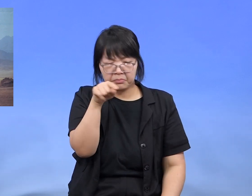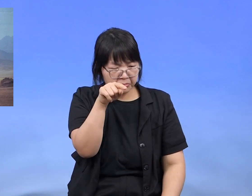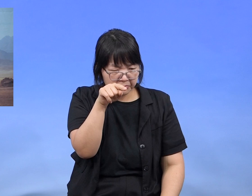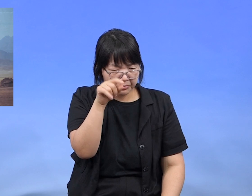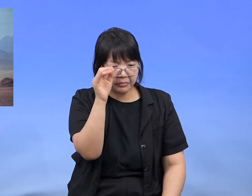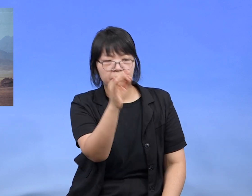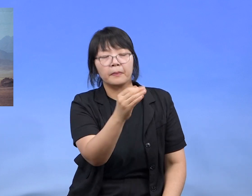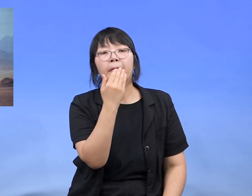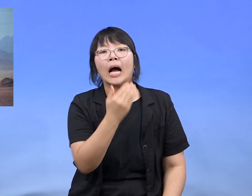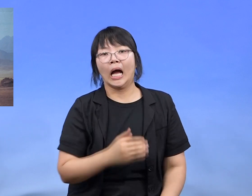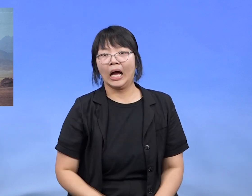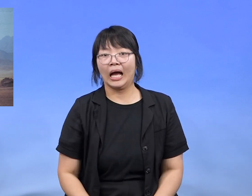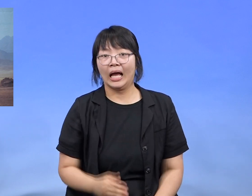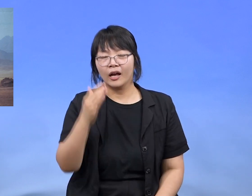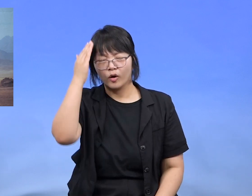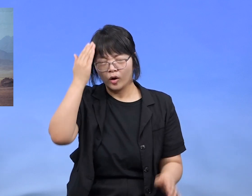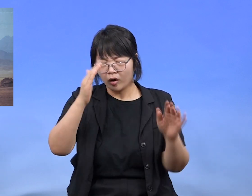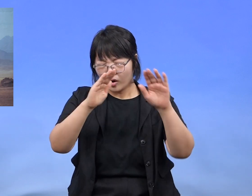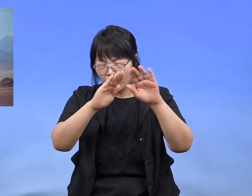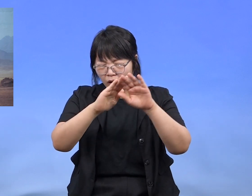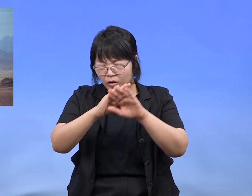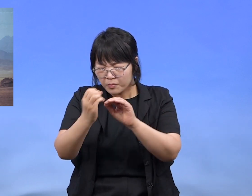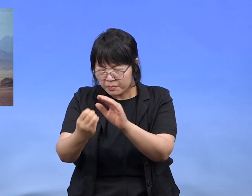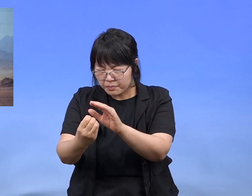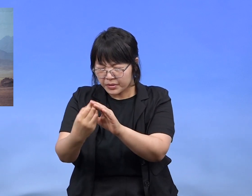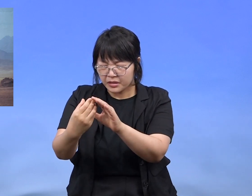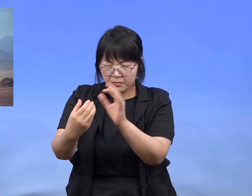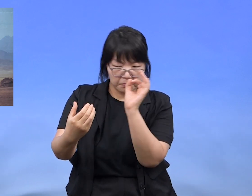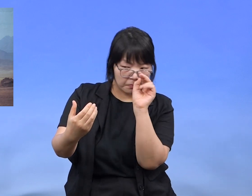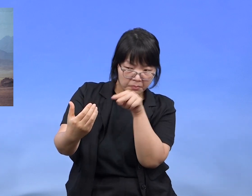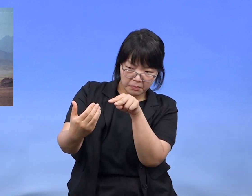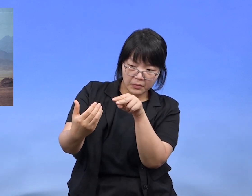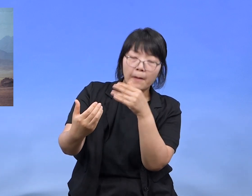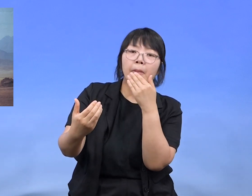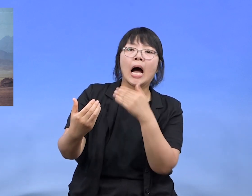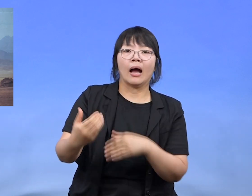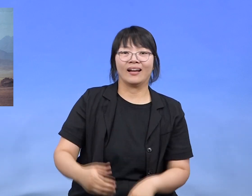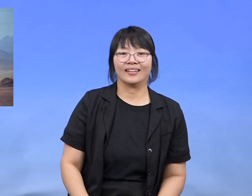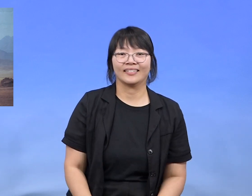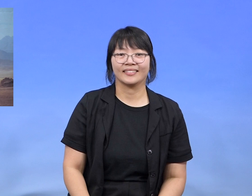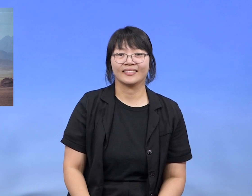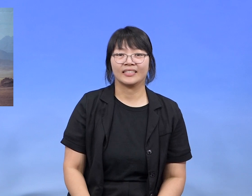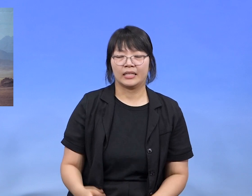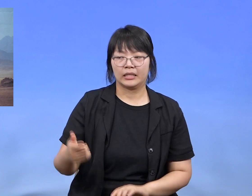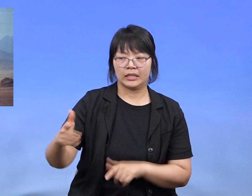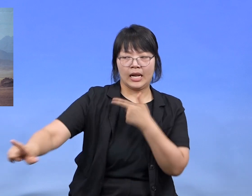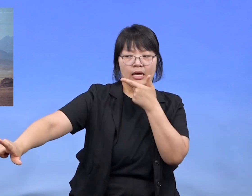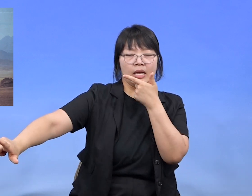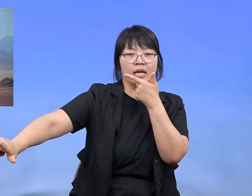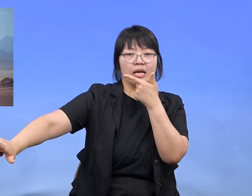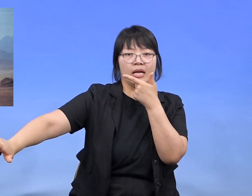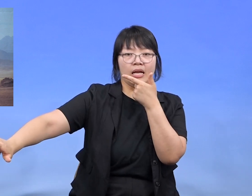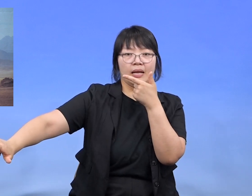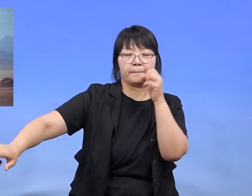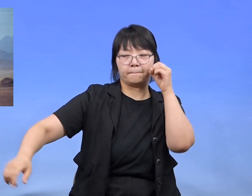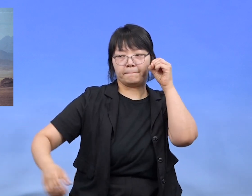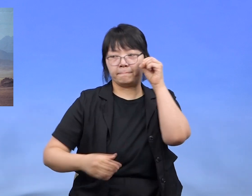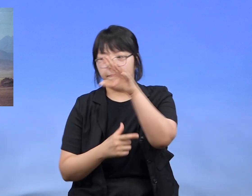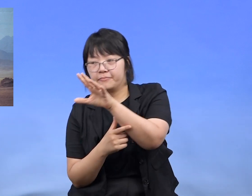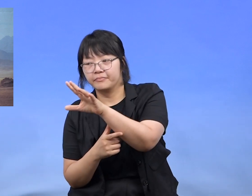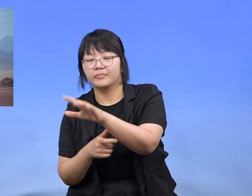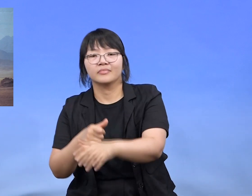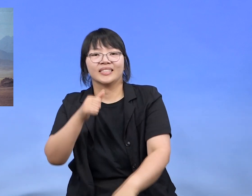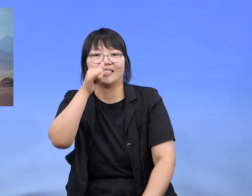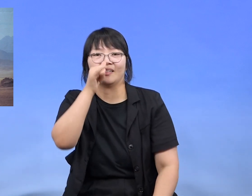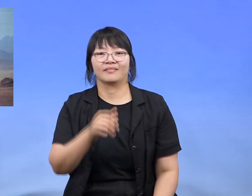않겠습니까? 여러분, 다르다는 것이 이 빛을 비추는 방법이에요. 다르게 사는 것. 서양 사람들이